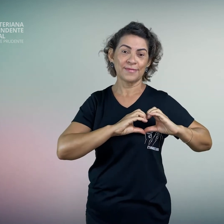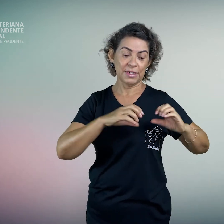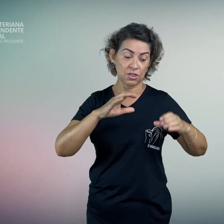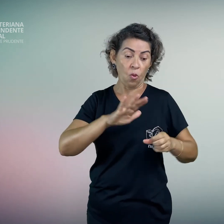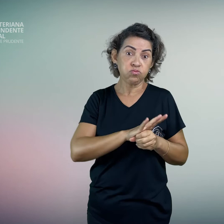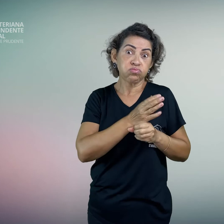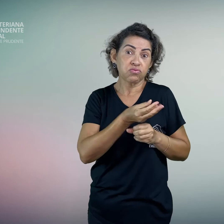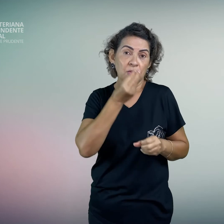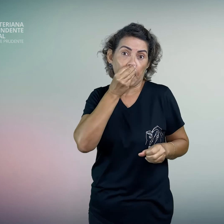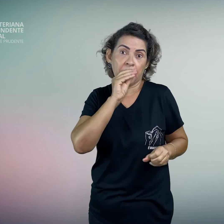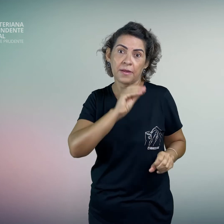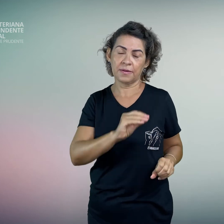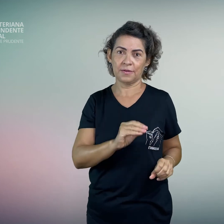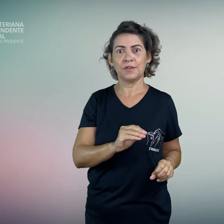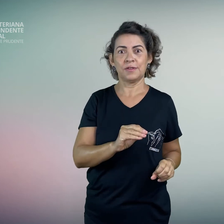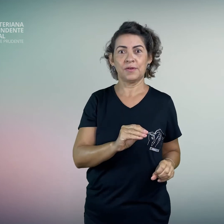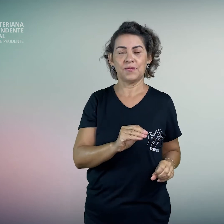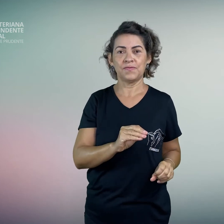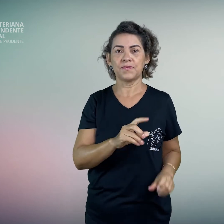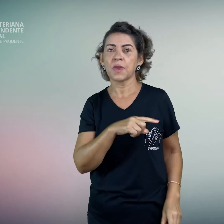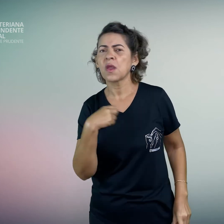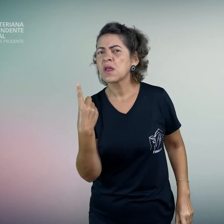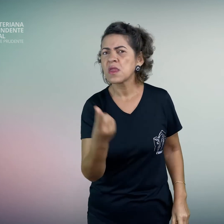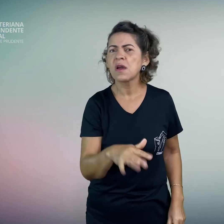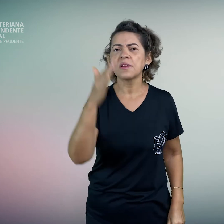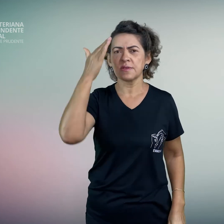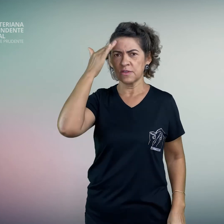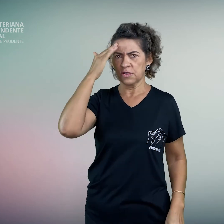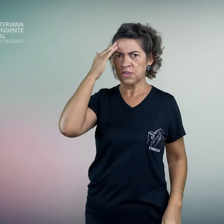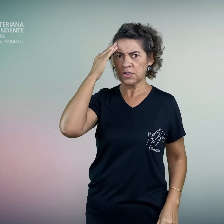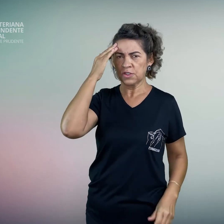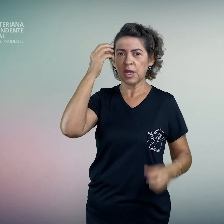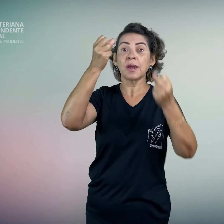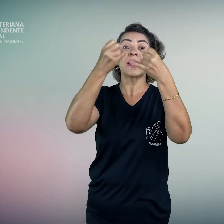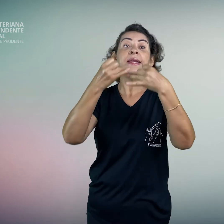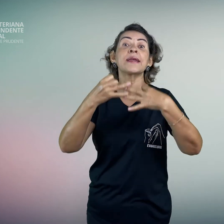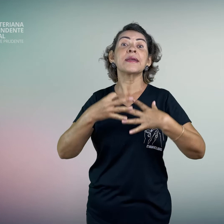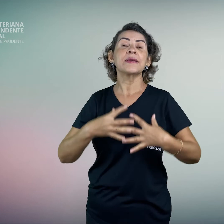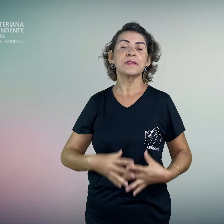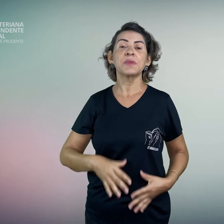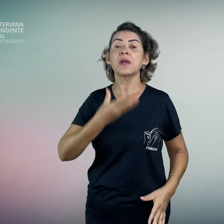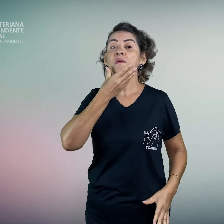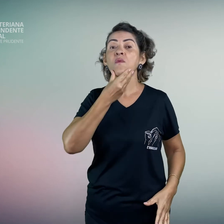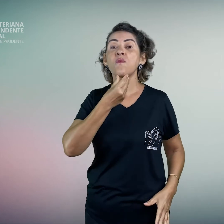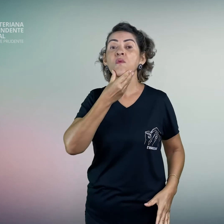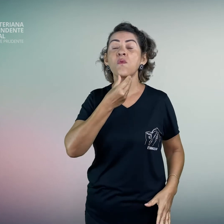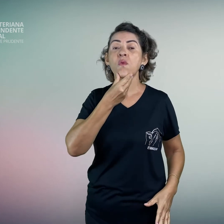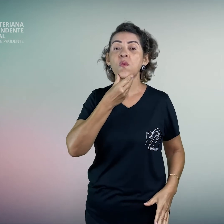Já citamos isso quando falamos do endemoninhado gadareno, que costumava viver